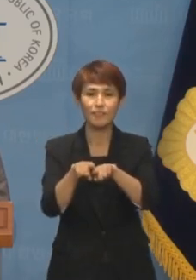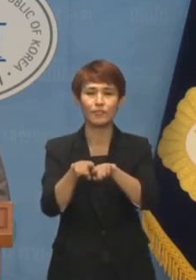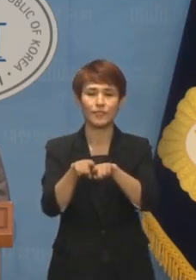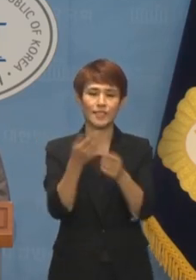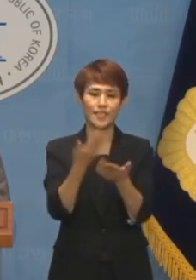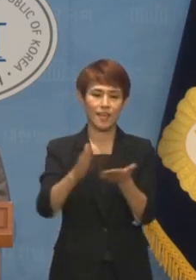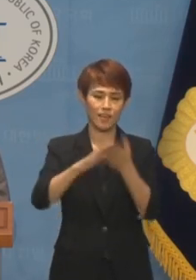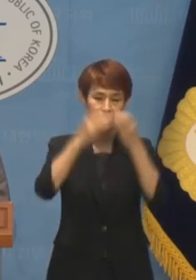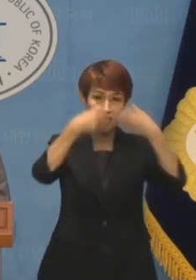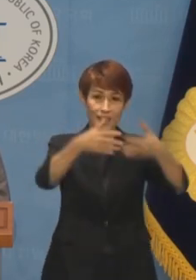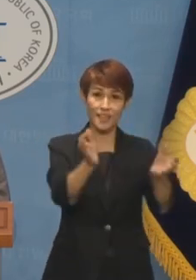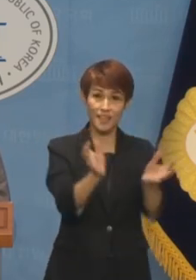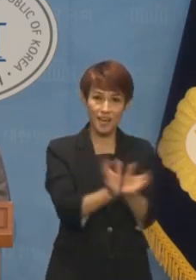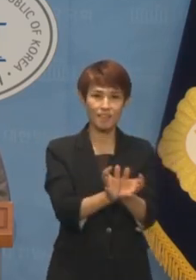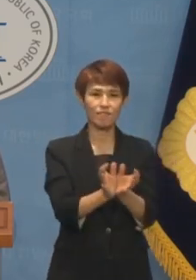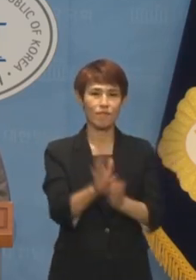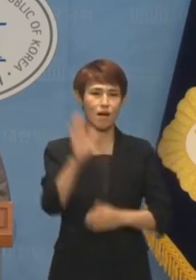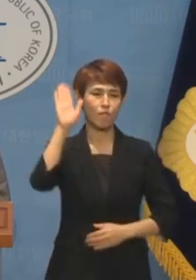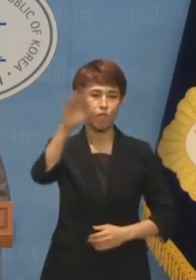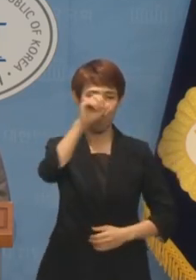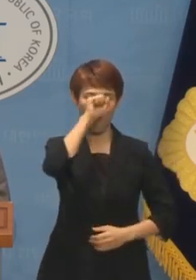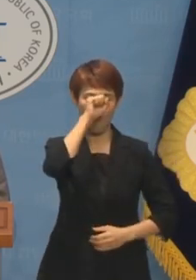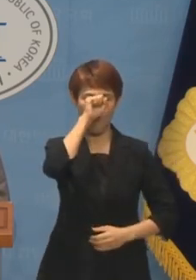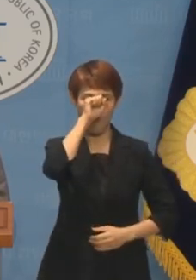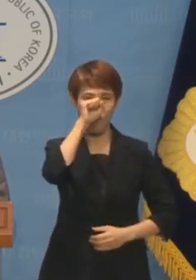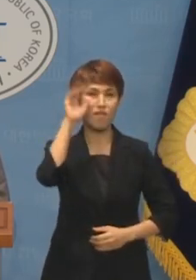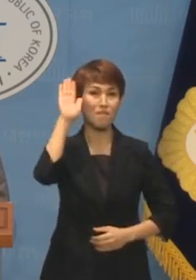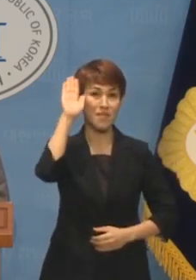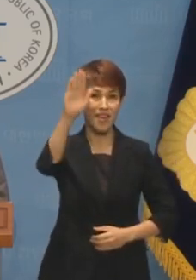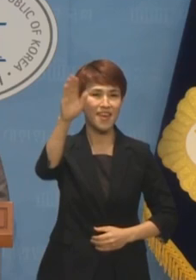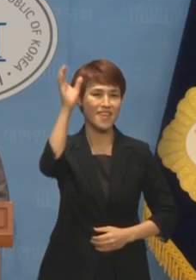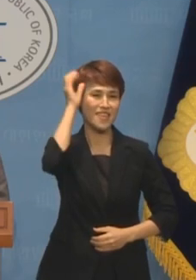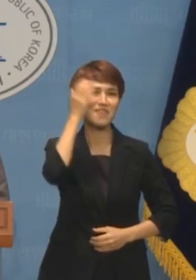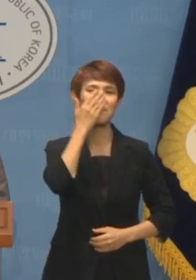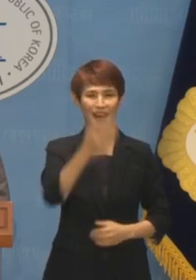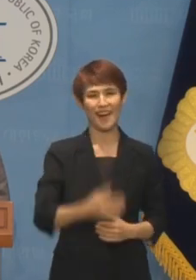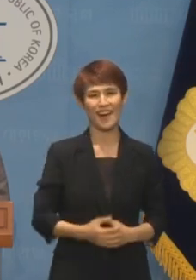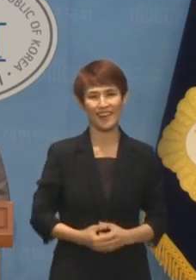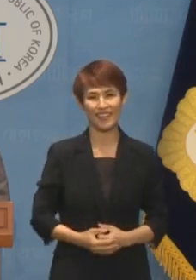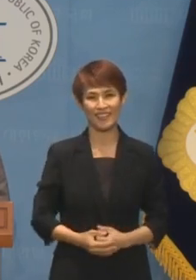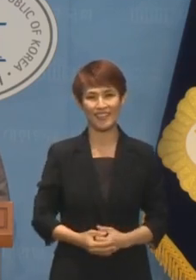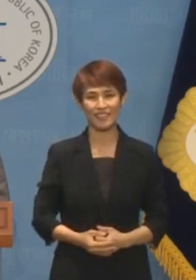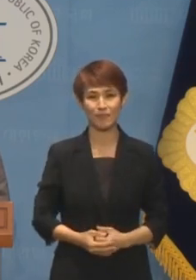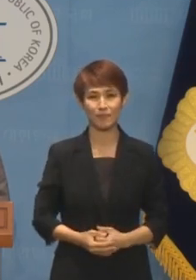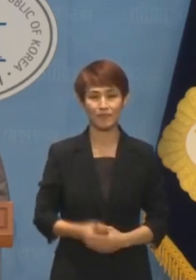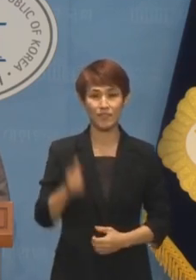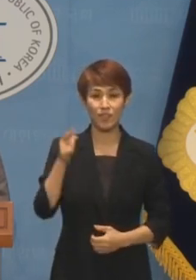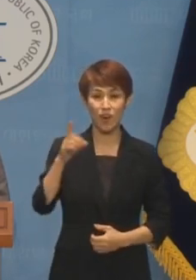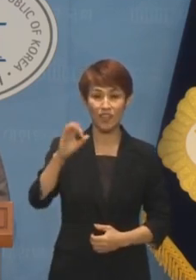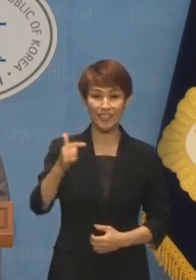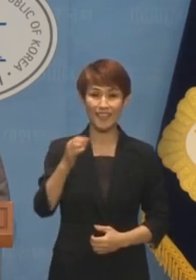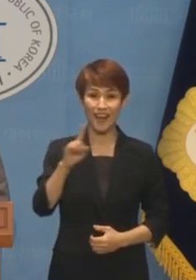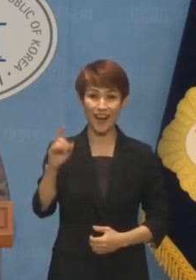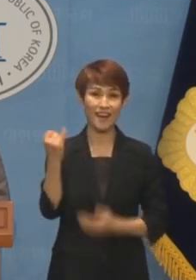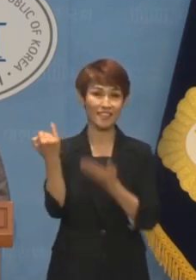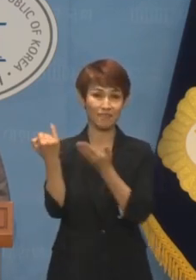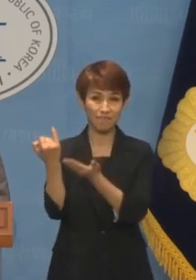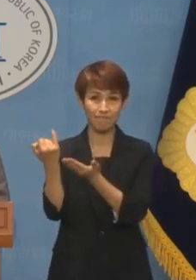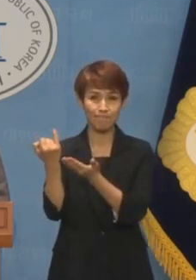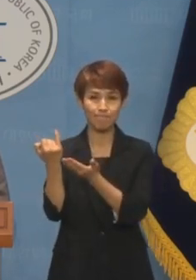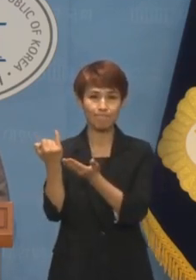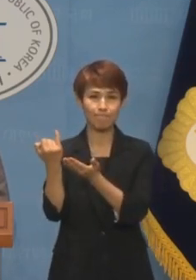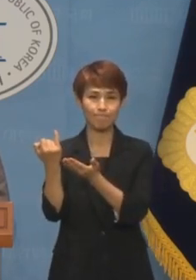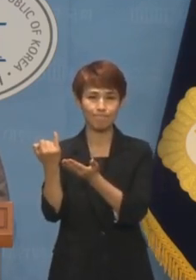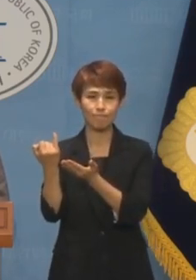개혁신당은 오늘보다 나은 내일을 기대할 수 있습니다. 허은하 당대표 후보가